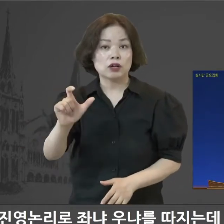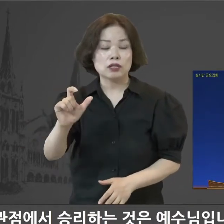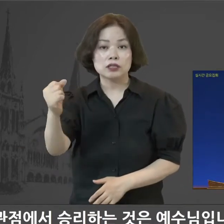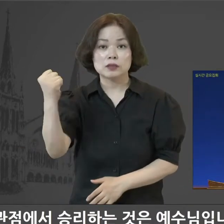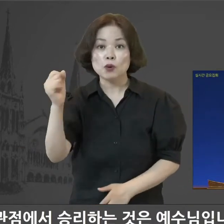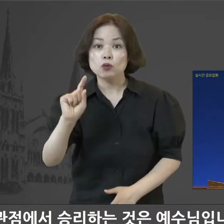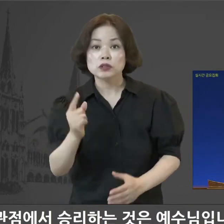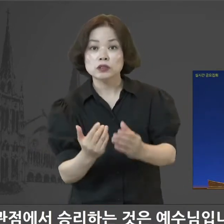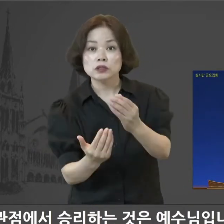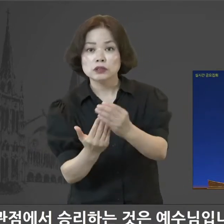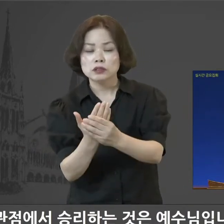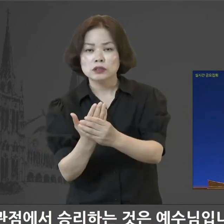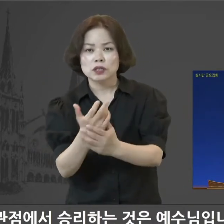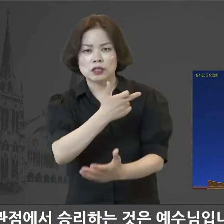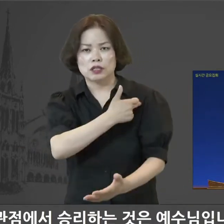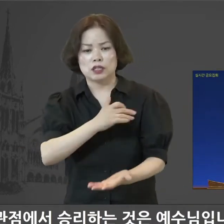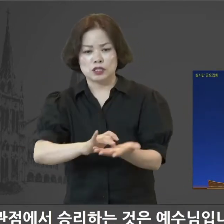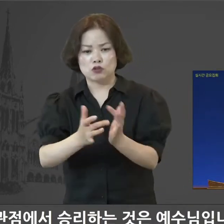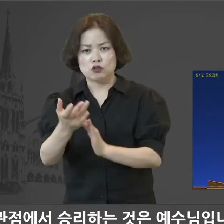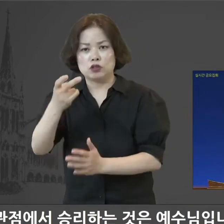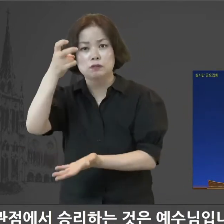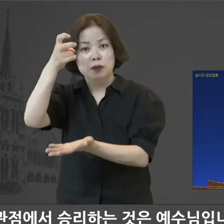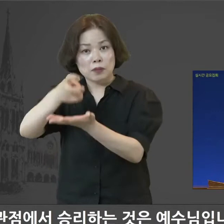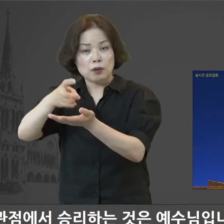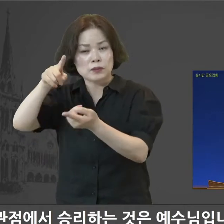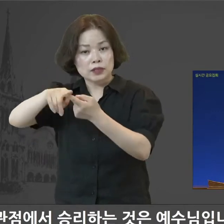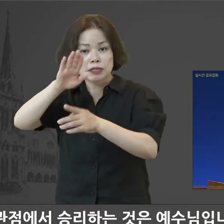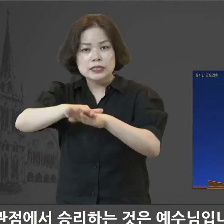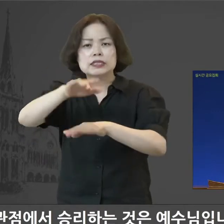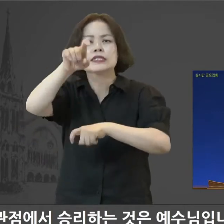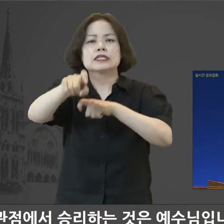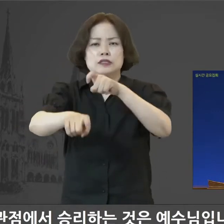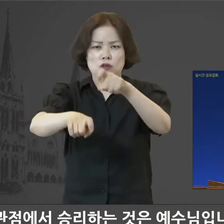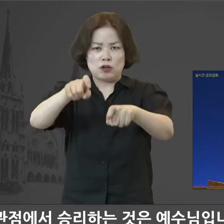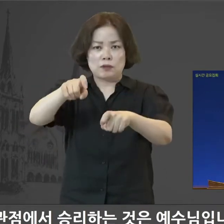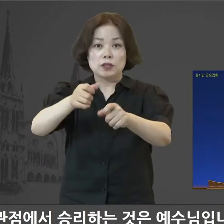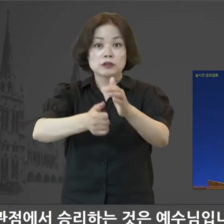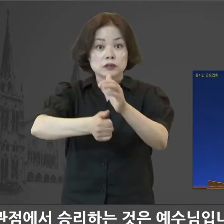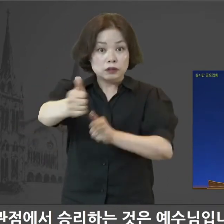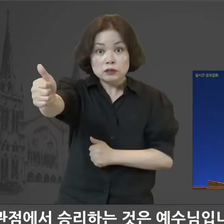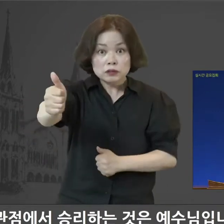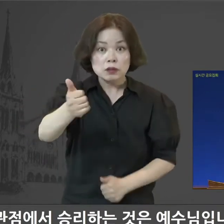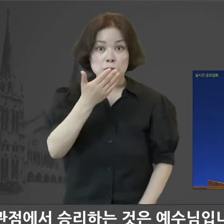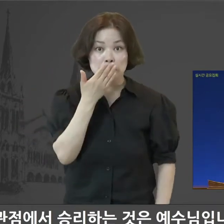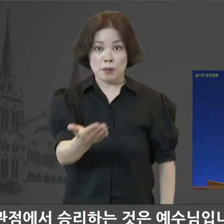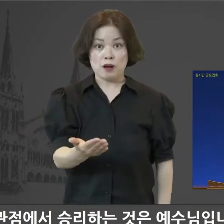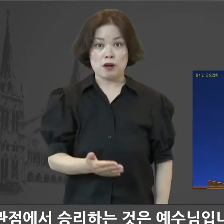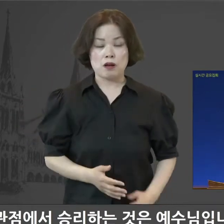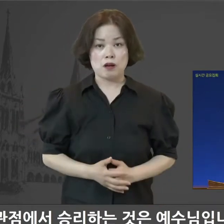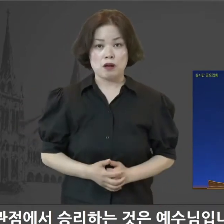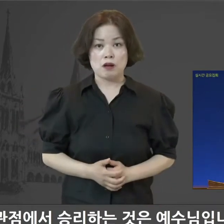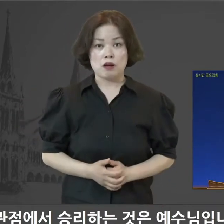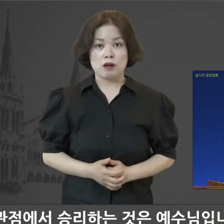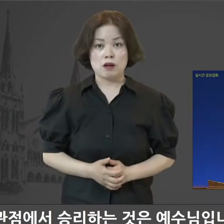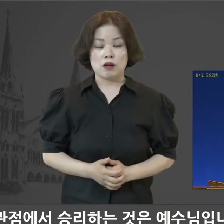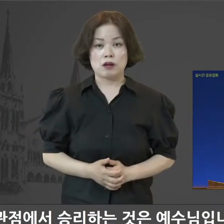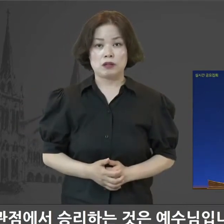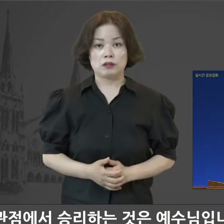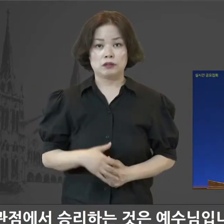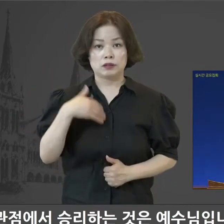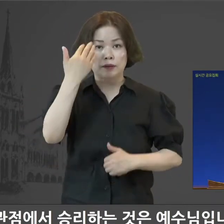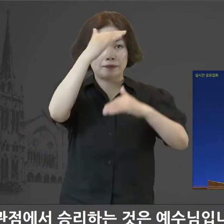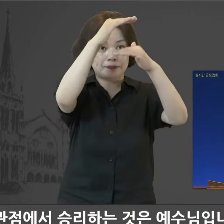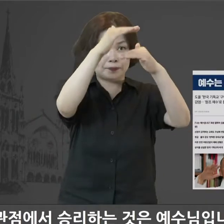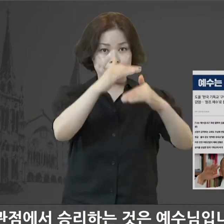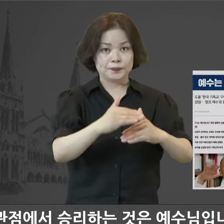예수님의 제자도를 실천하면 승리로 직행하는 거라고 보는 것이죠. 그래서 다음 페이지